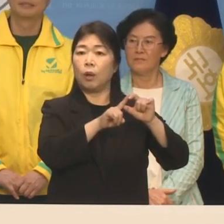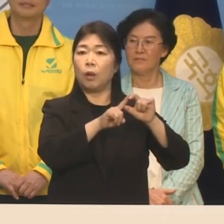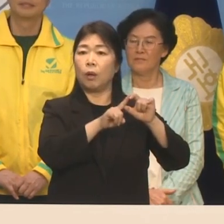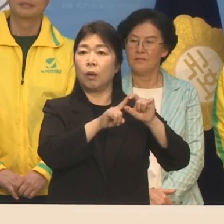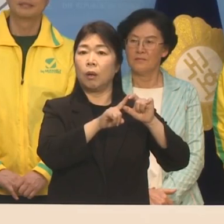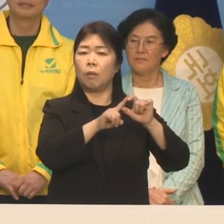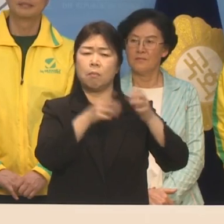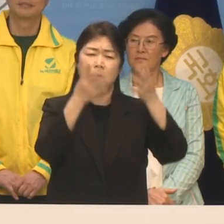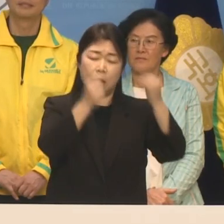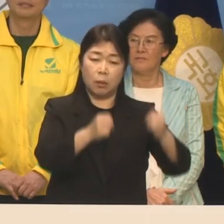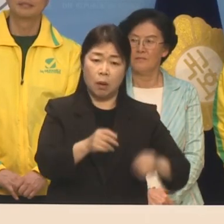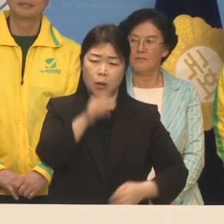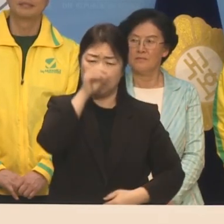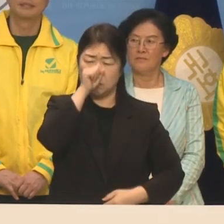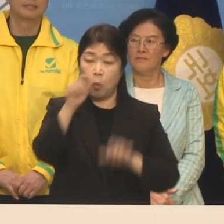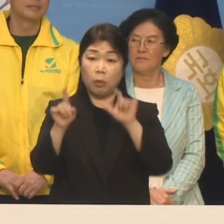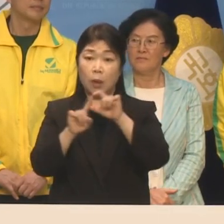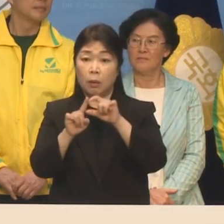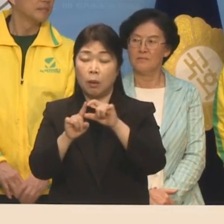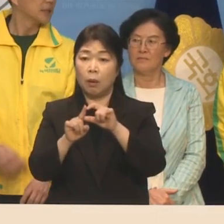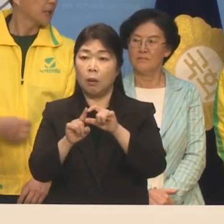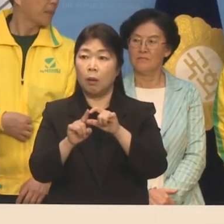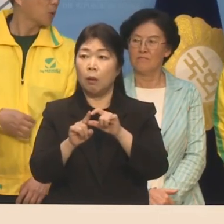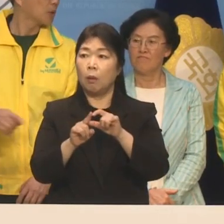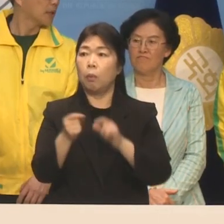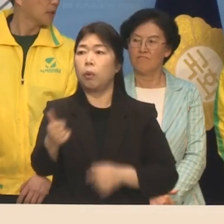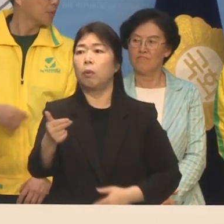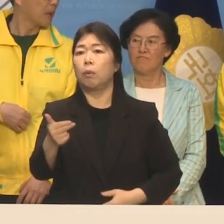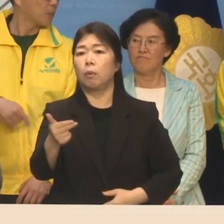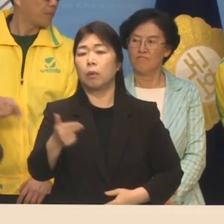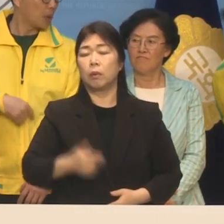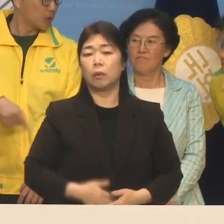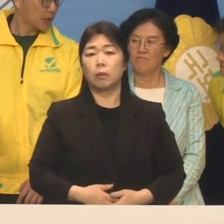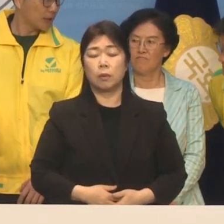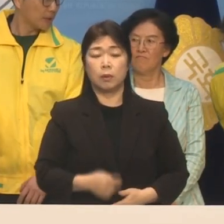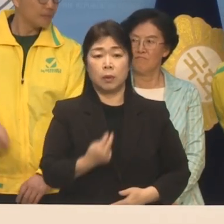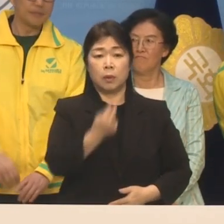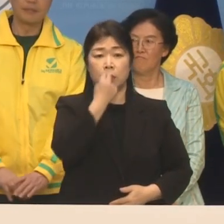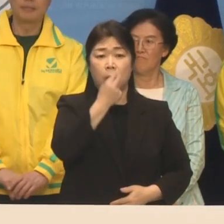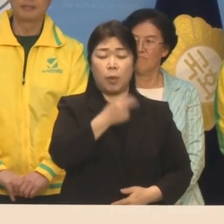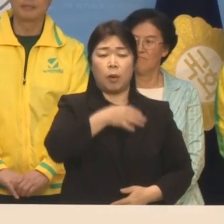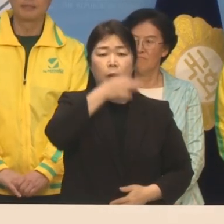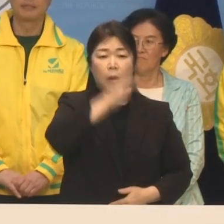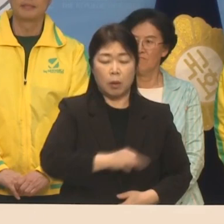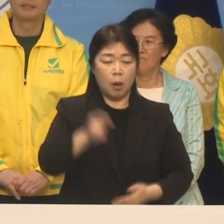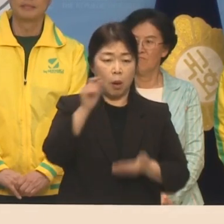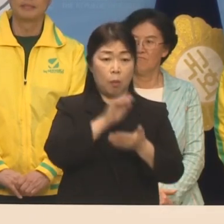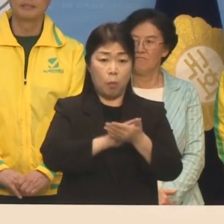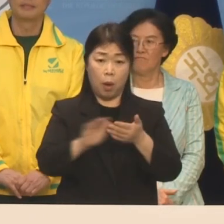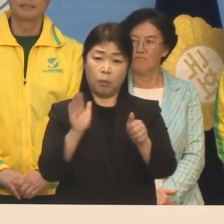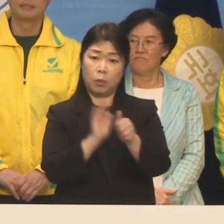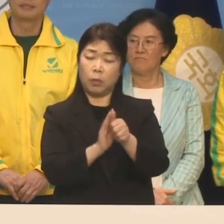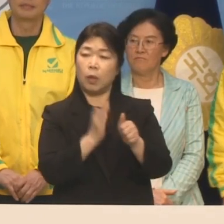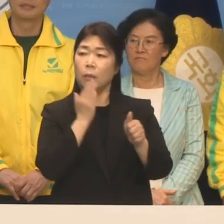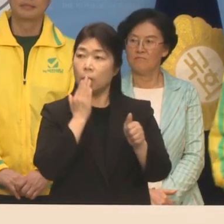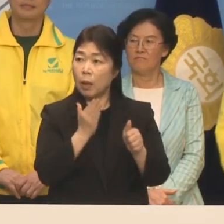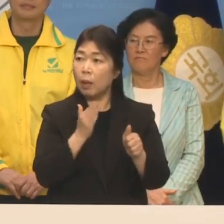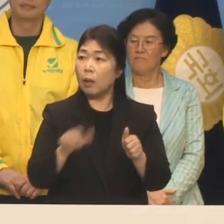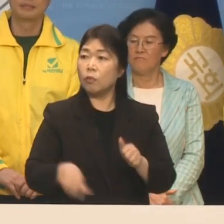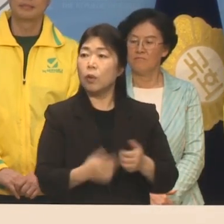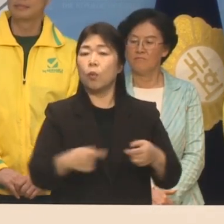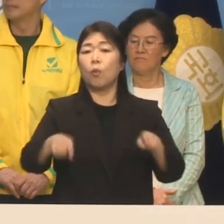게 뭐냐? 생명에 이롭고 평화에 도움이 되고 우리 공동체